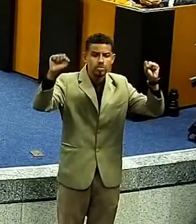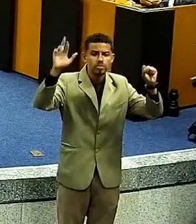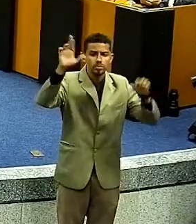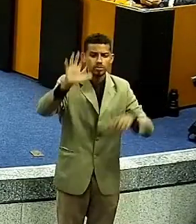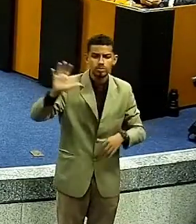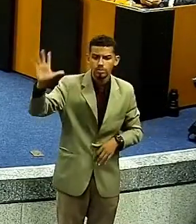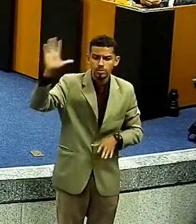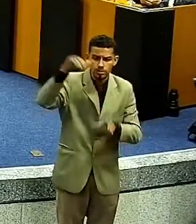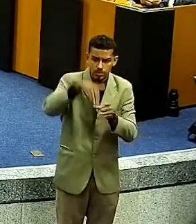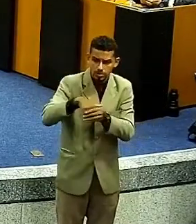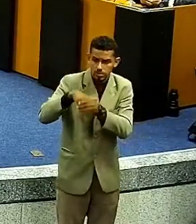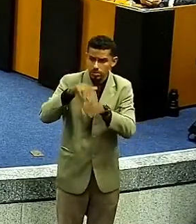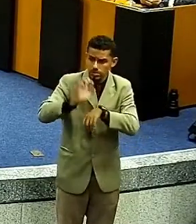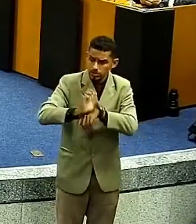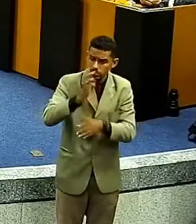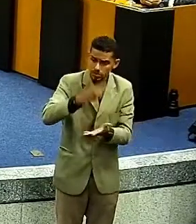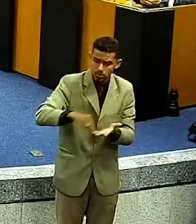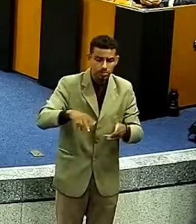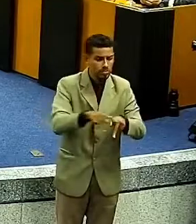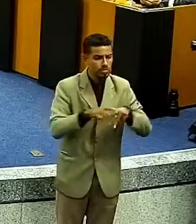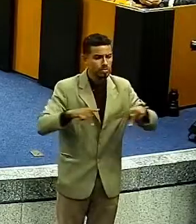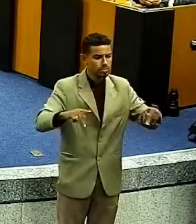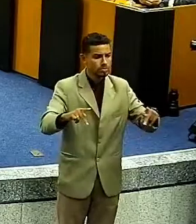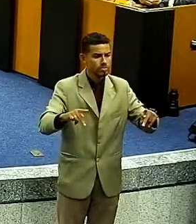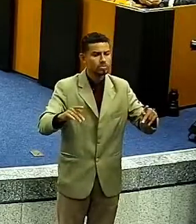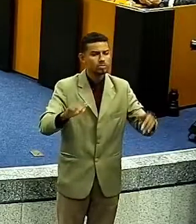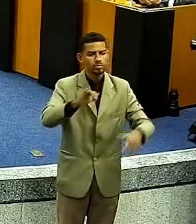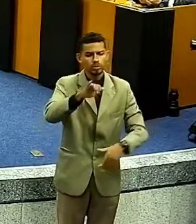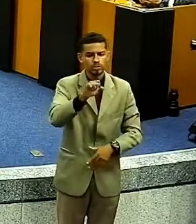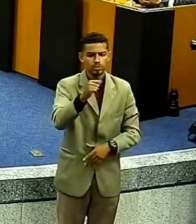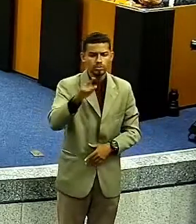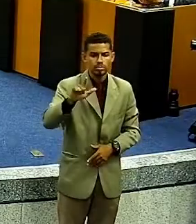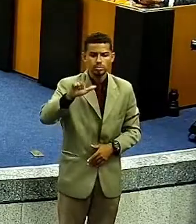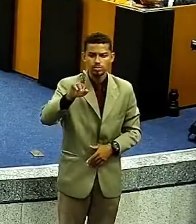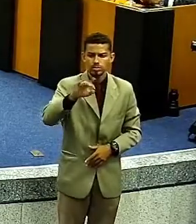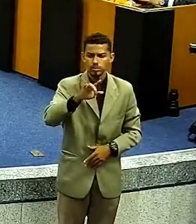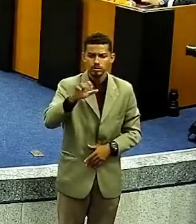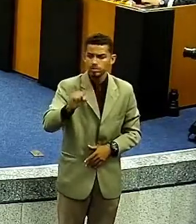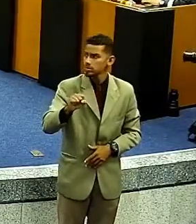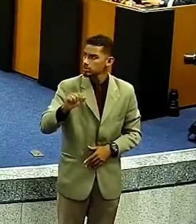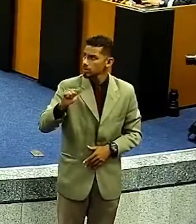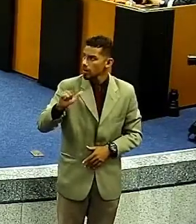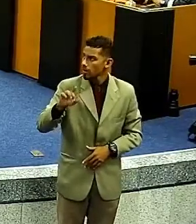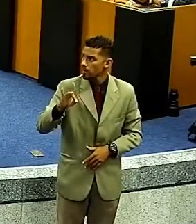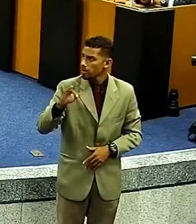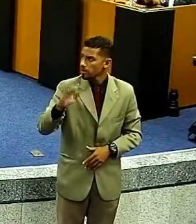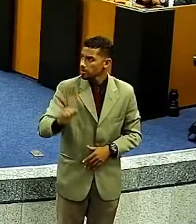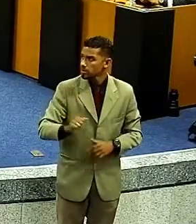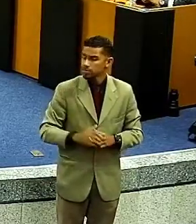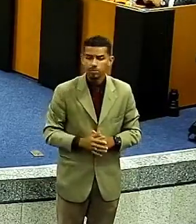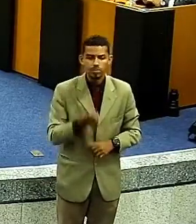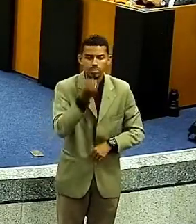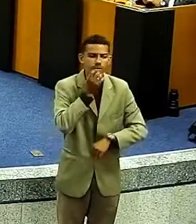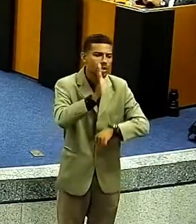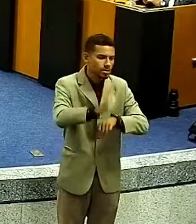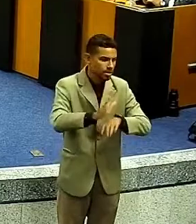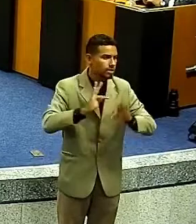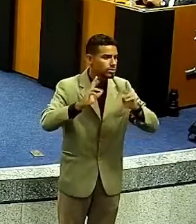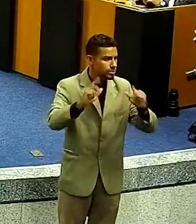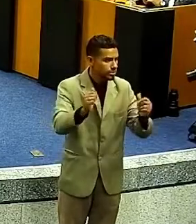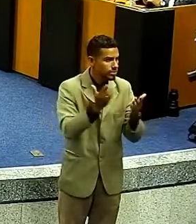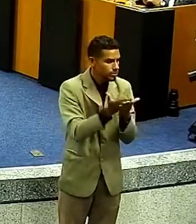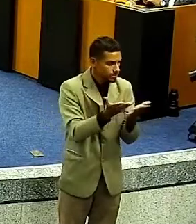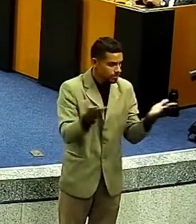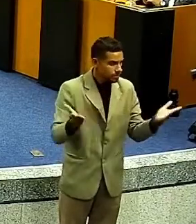Eleitoral do Maranhão Desembargador José luí de Almeida Boa tarde a